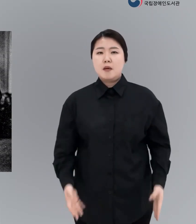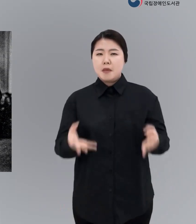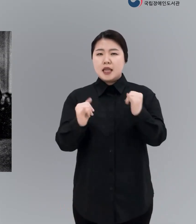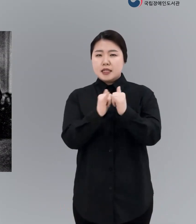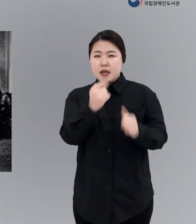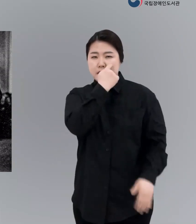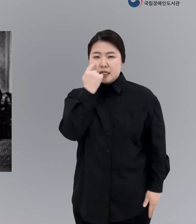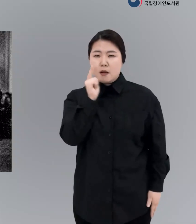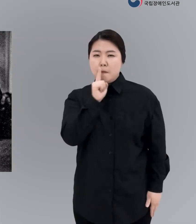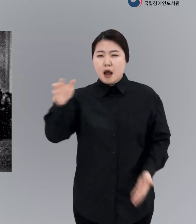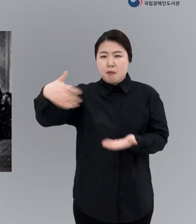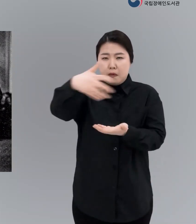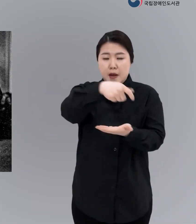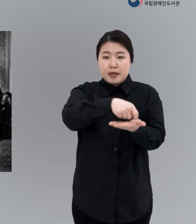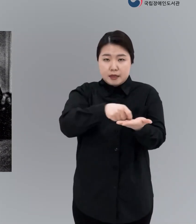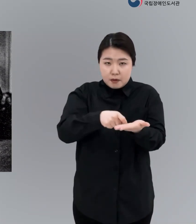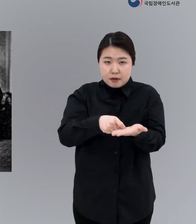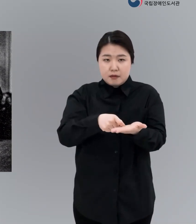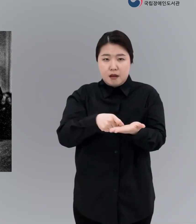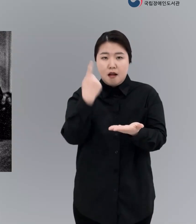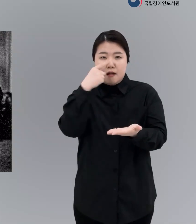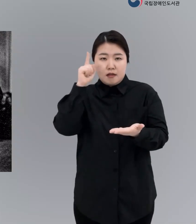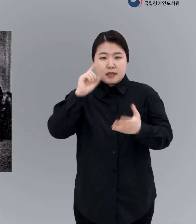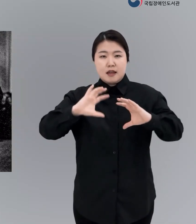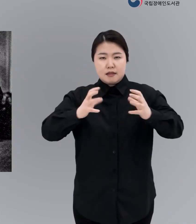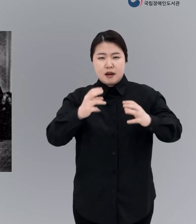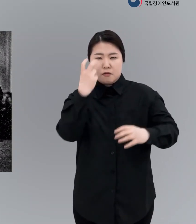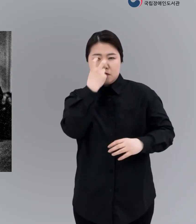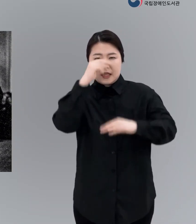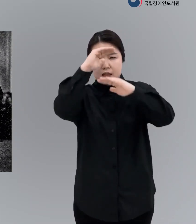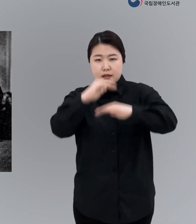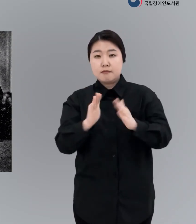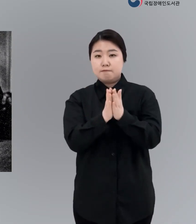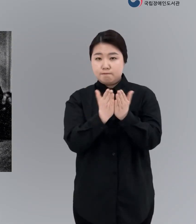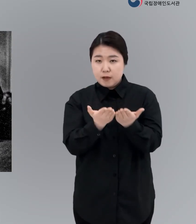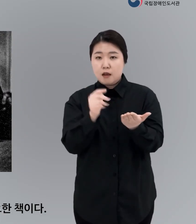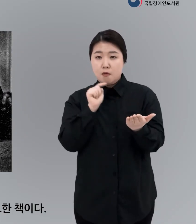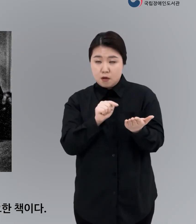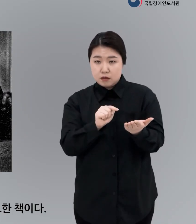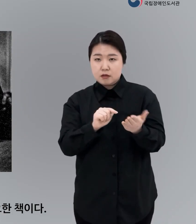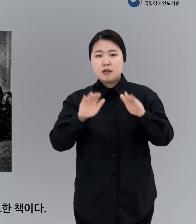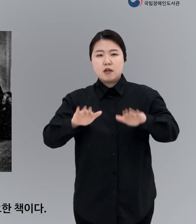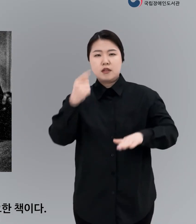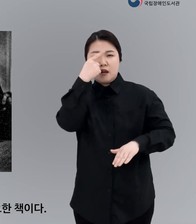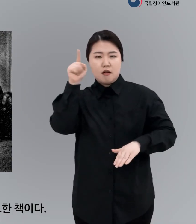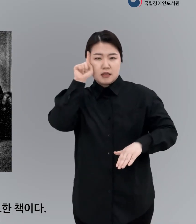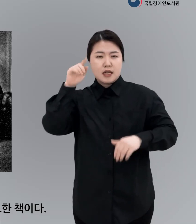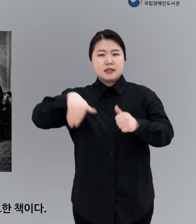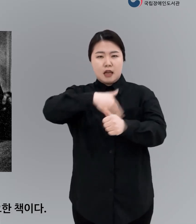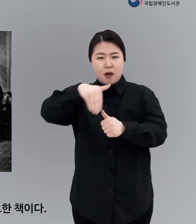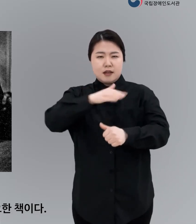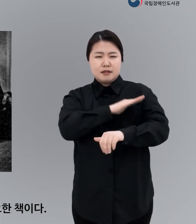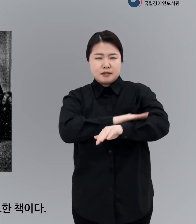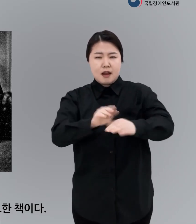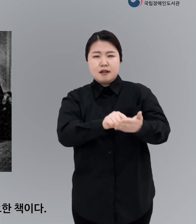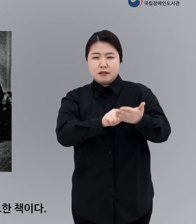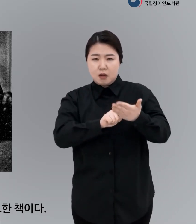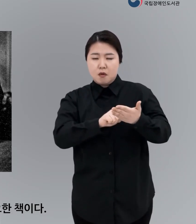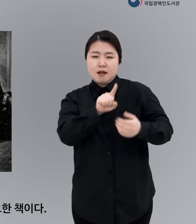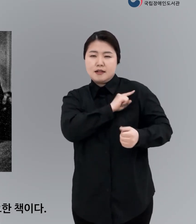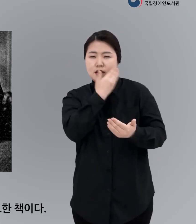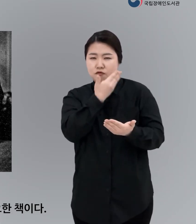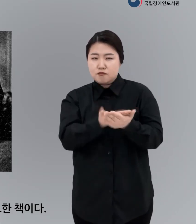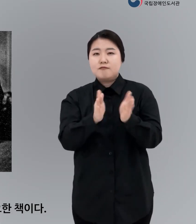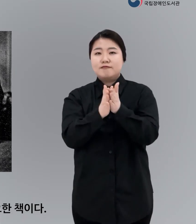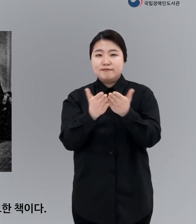수많은 사람의 증언과 기록으로 다양한 각도에서 러시아를 살펴본 이 책은 현대 러시아에 관한 최고의 책이자